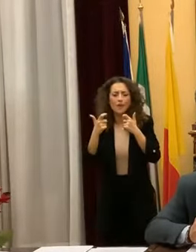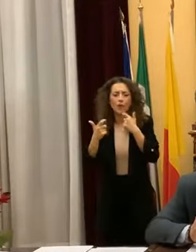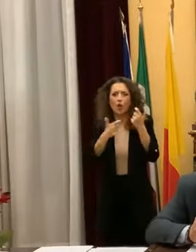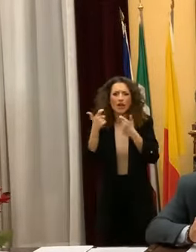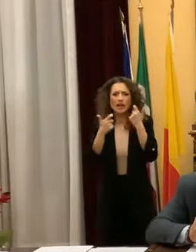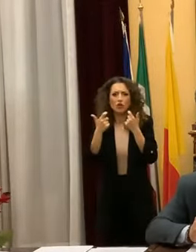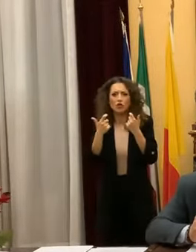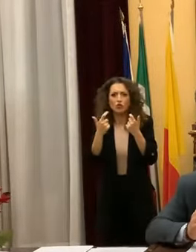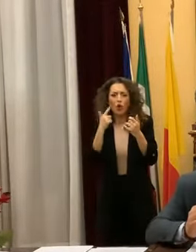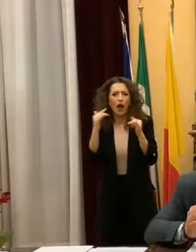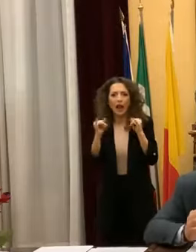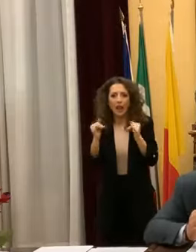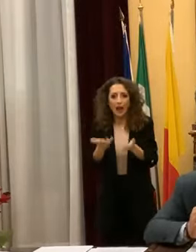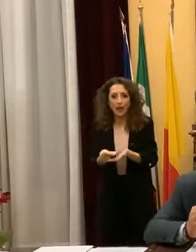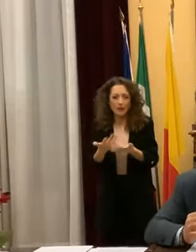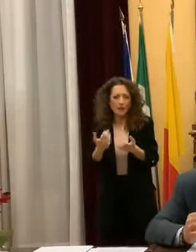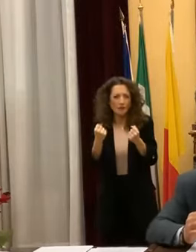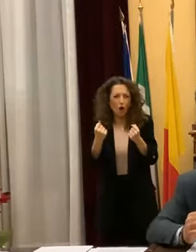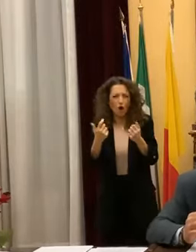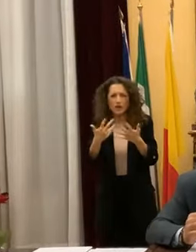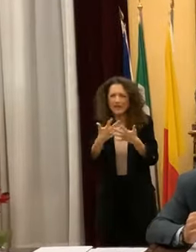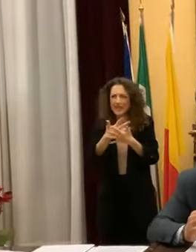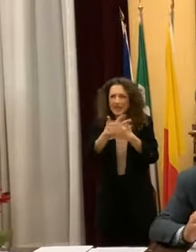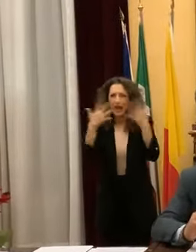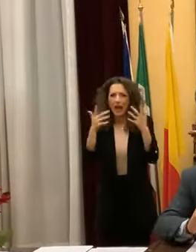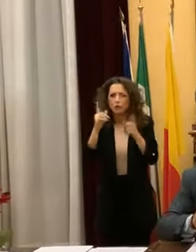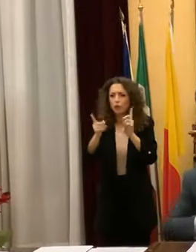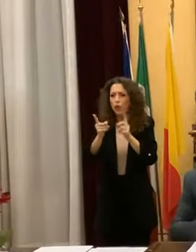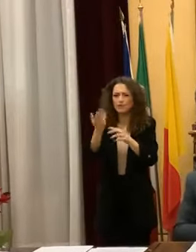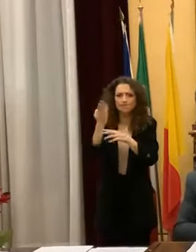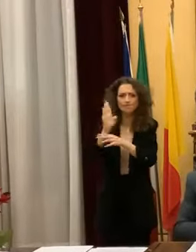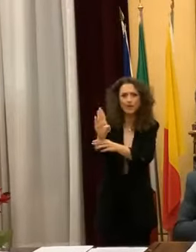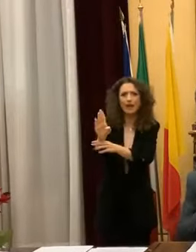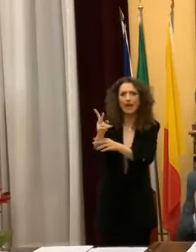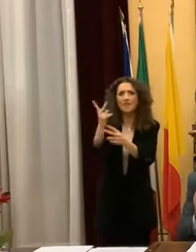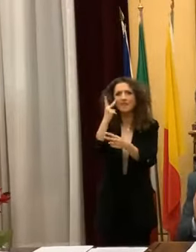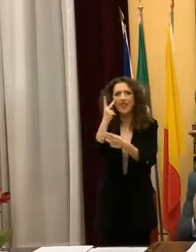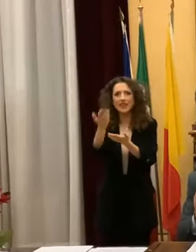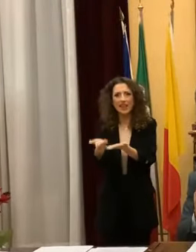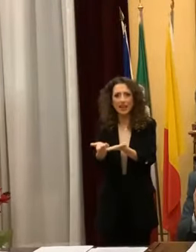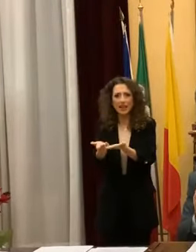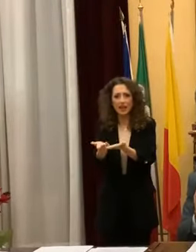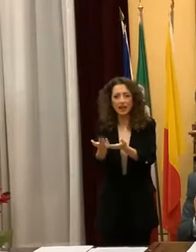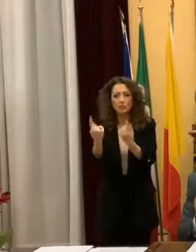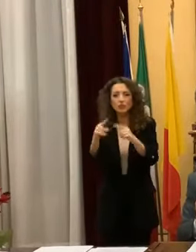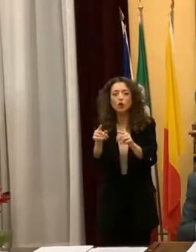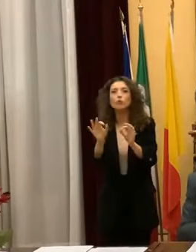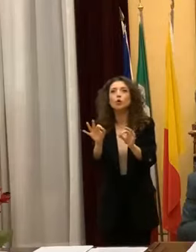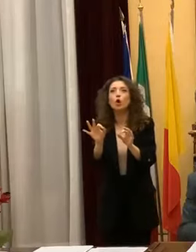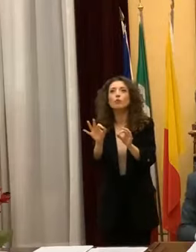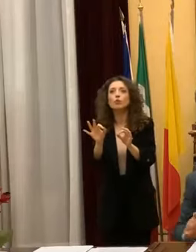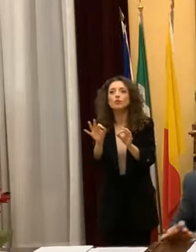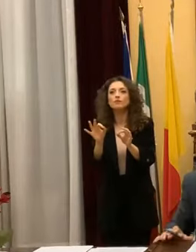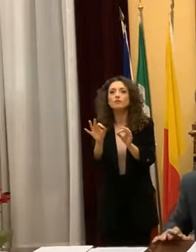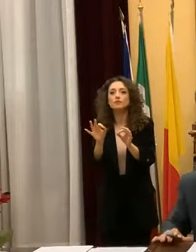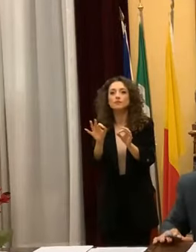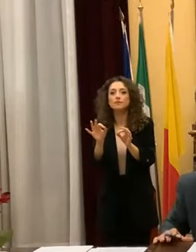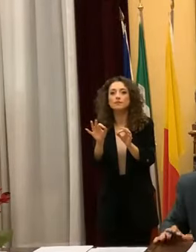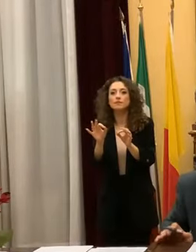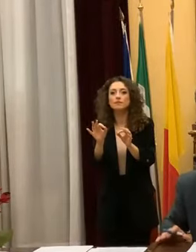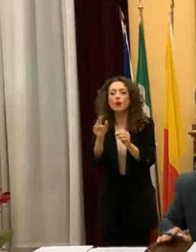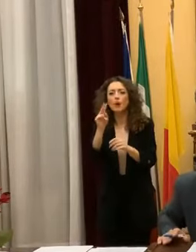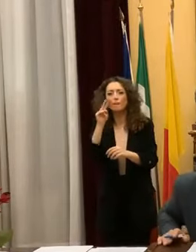Perché? Perché di fronte ormai a quello che era proprio una visione da un punto di vista